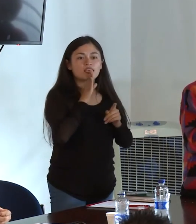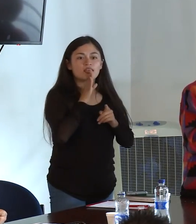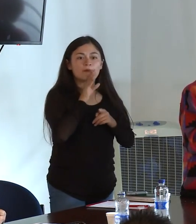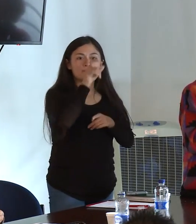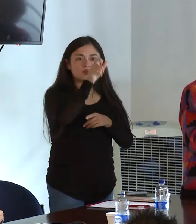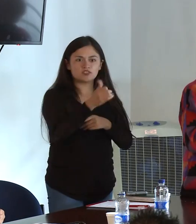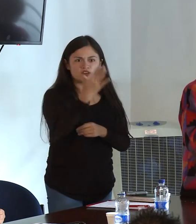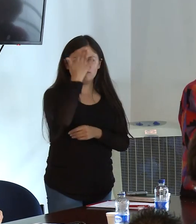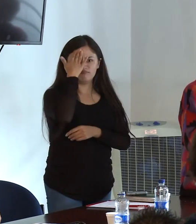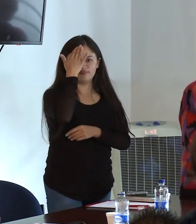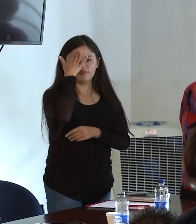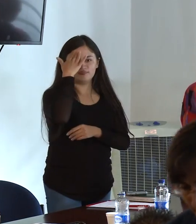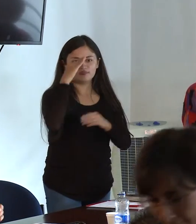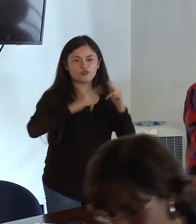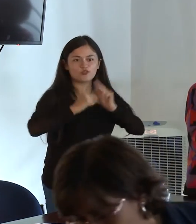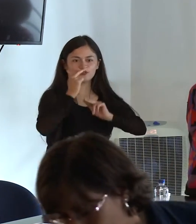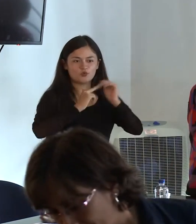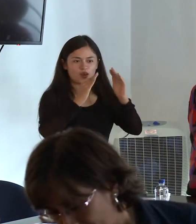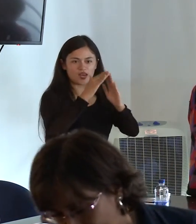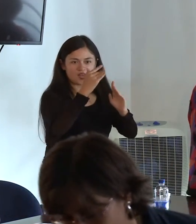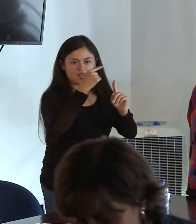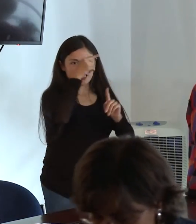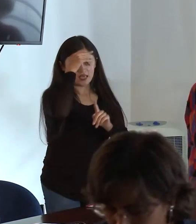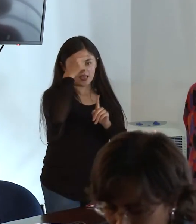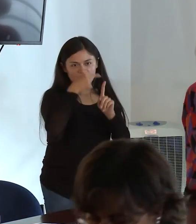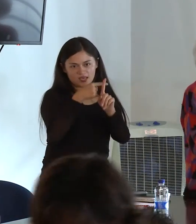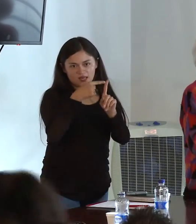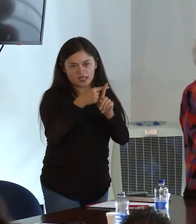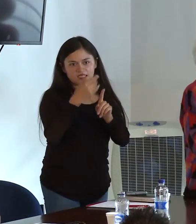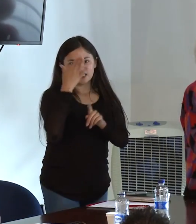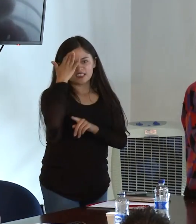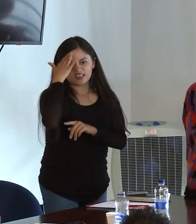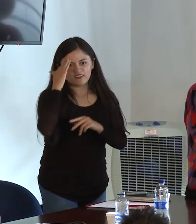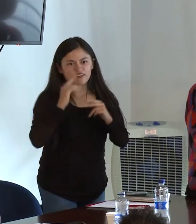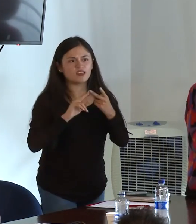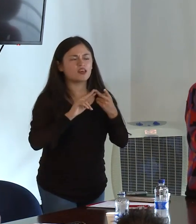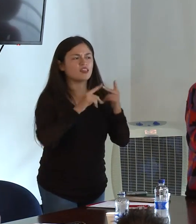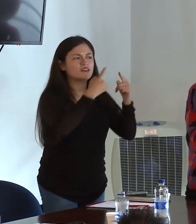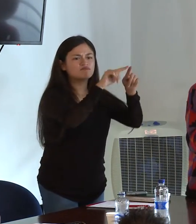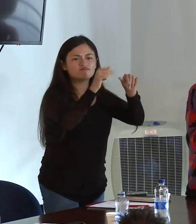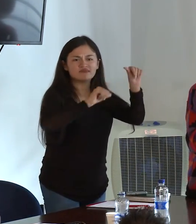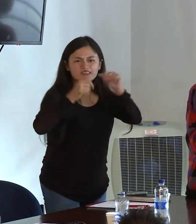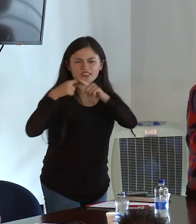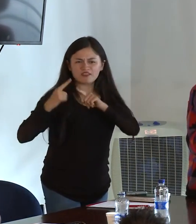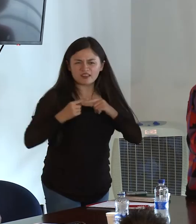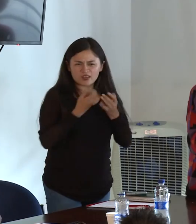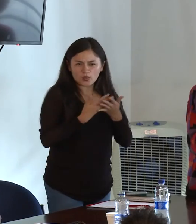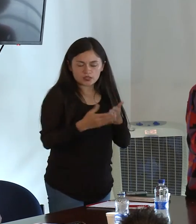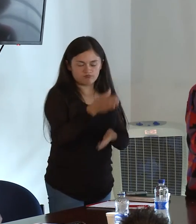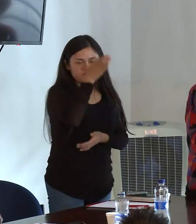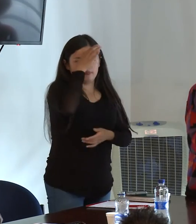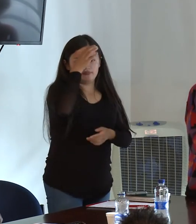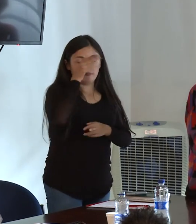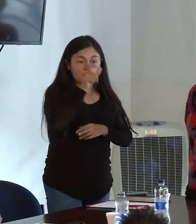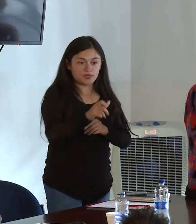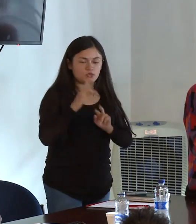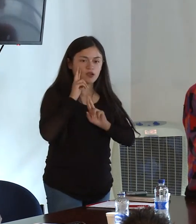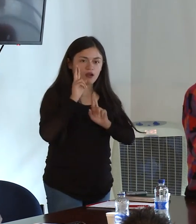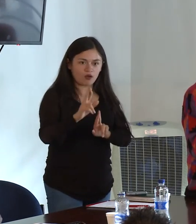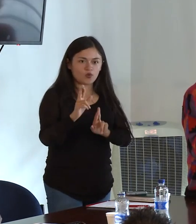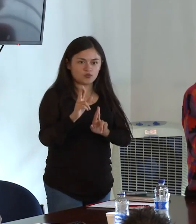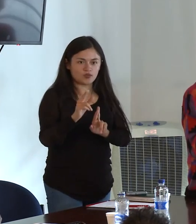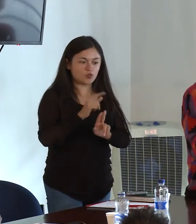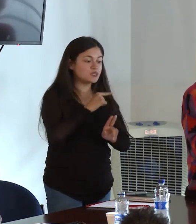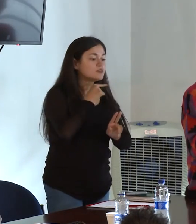que era una persona que sabía, que tenía conocimiento de esoterismo, de alquimia, de todo eso, y era reconocido. Y yo me